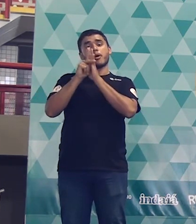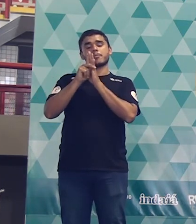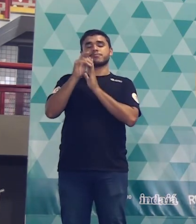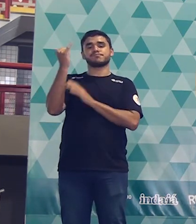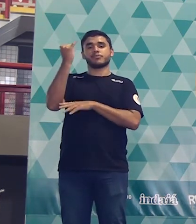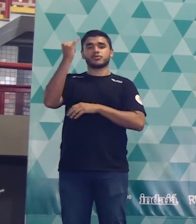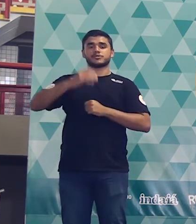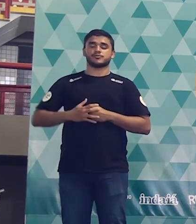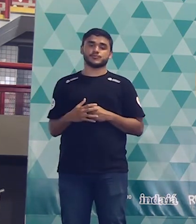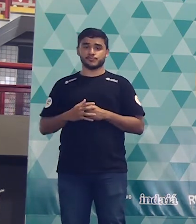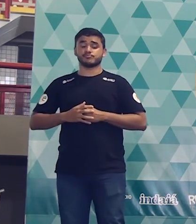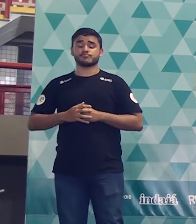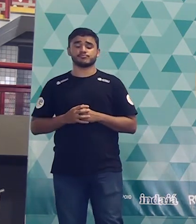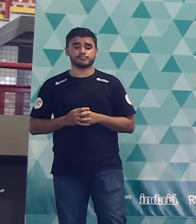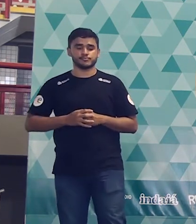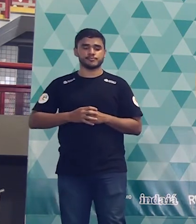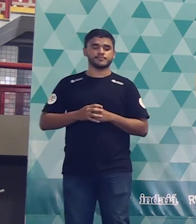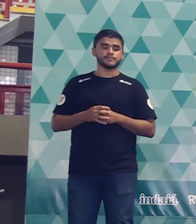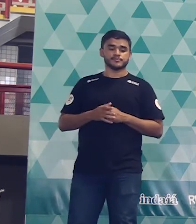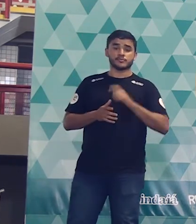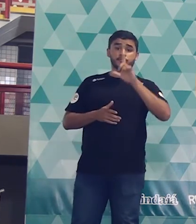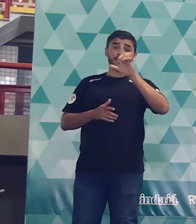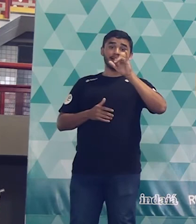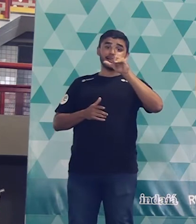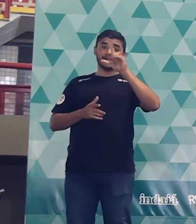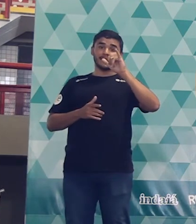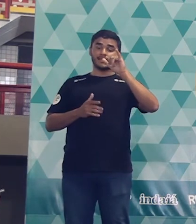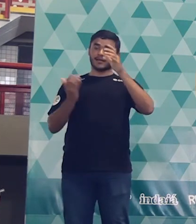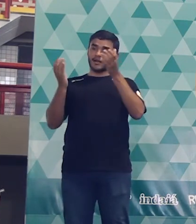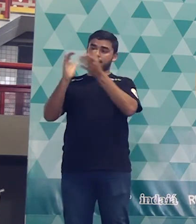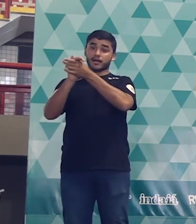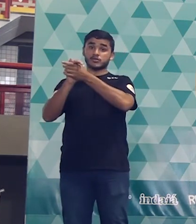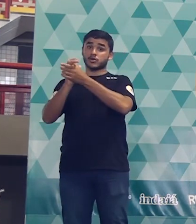pensar uma coisa. Lili casou com um rico, não foi?